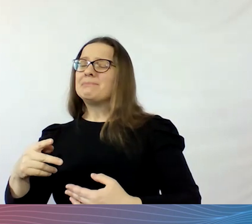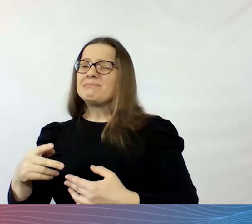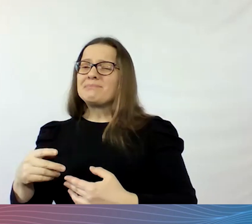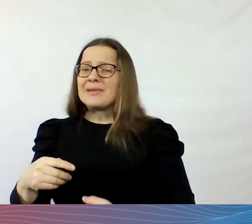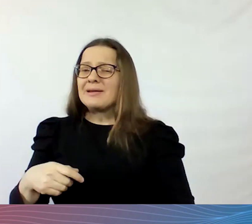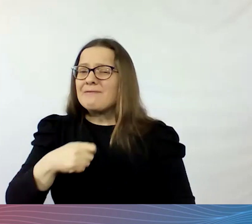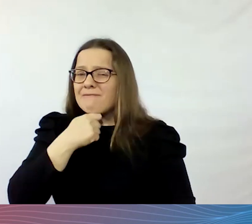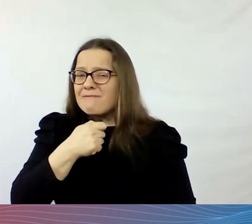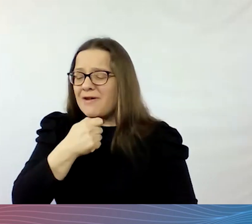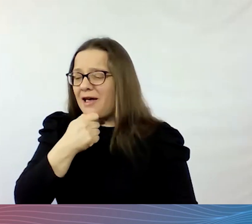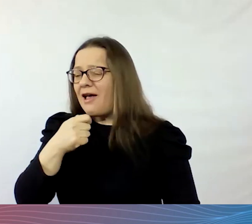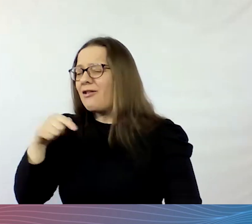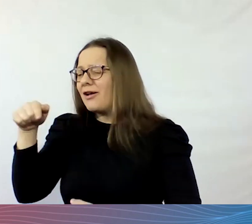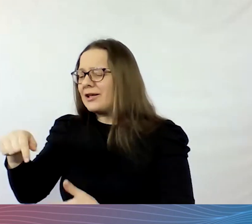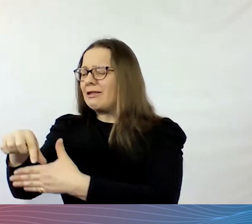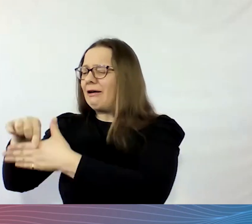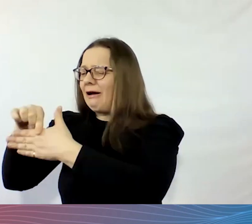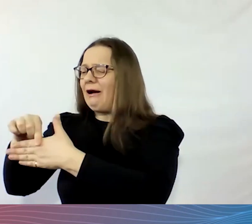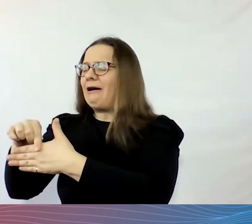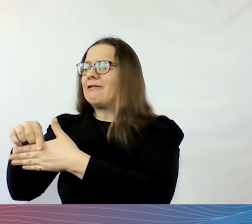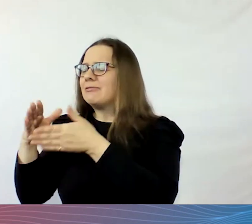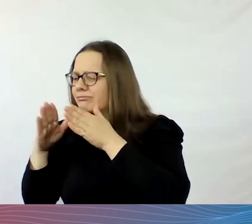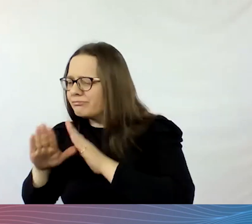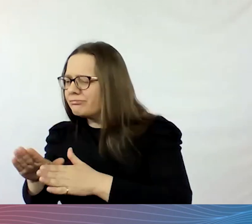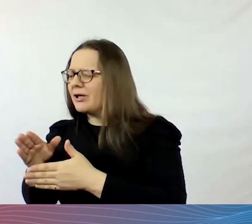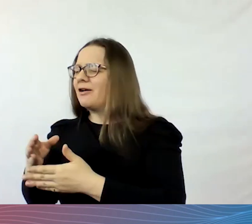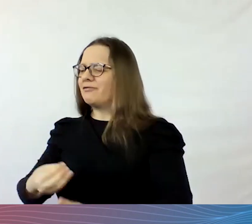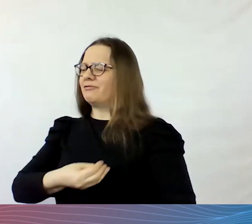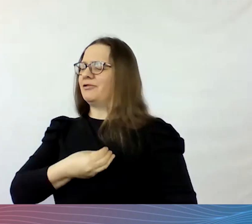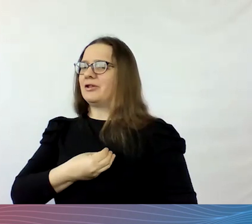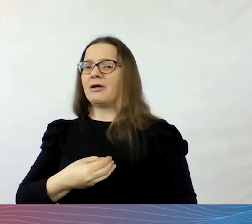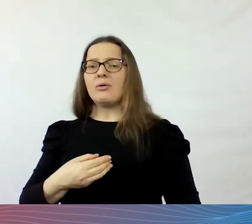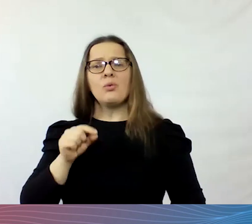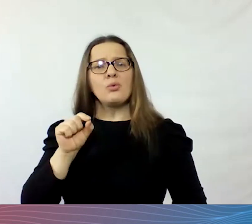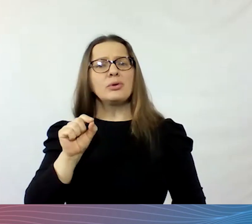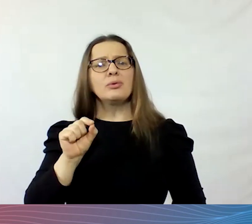Espírito, não estáis sob a lei. Irmãos, nós precisamos